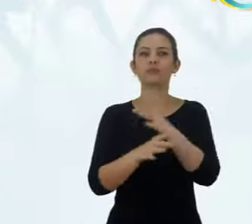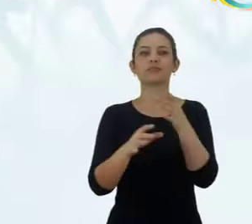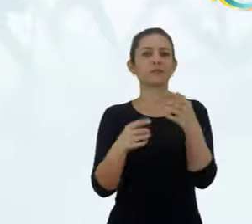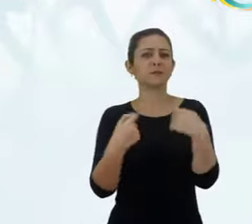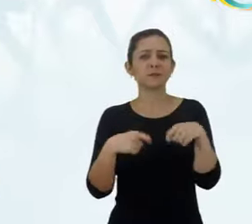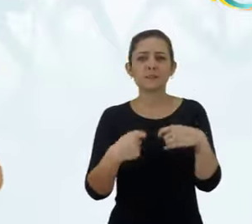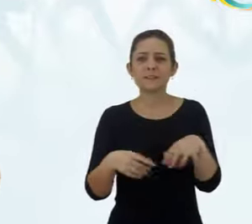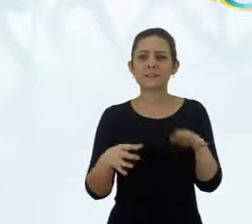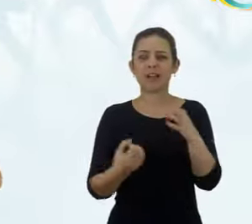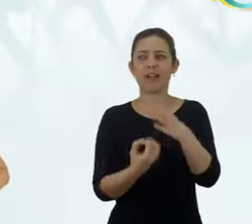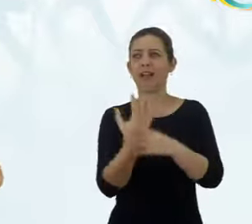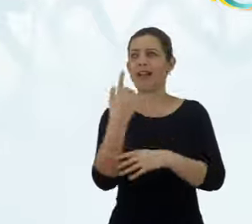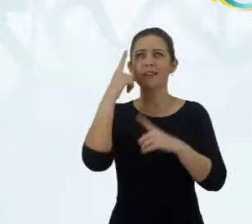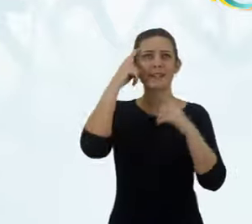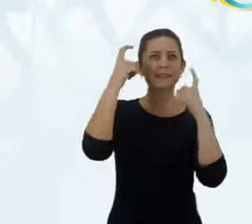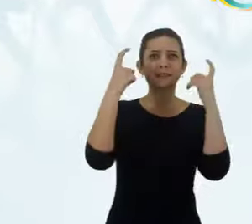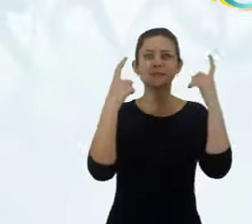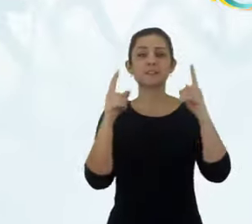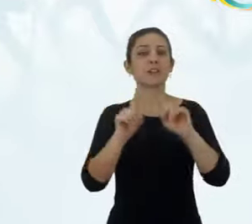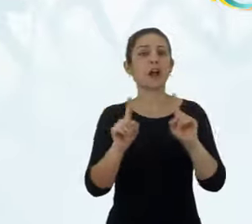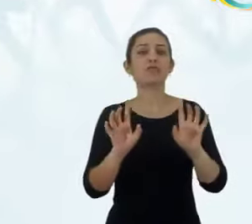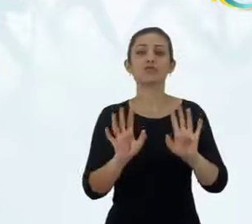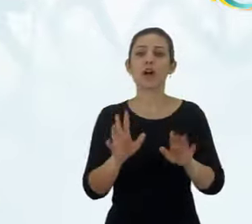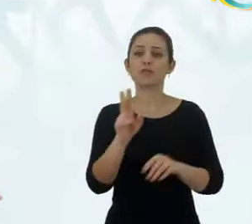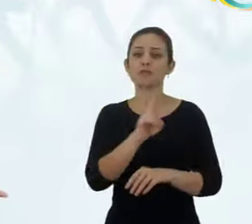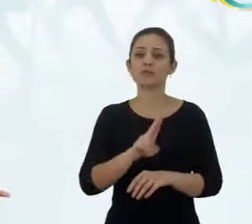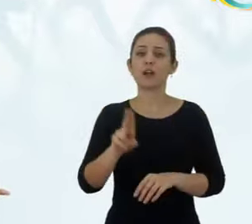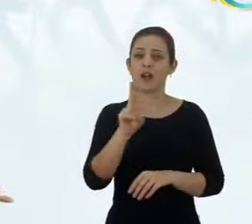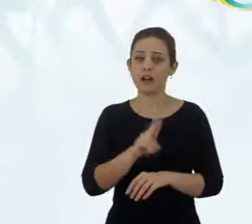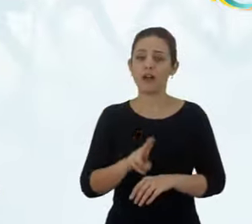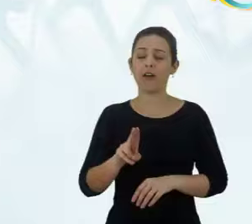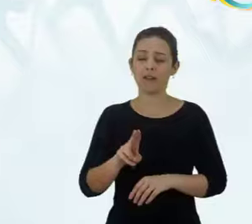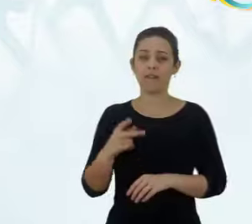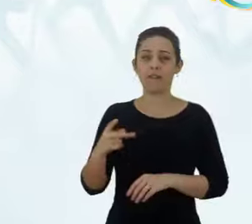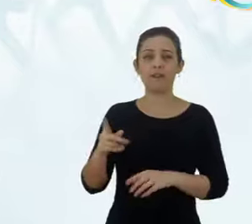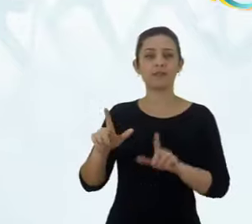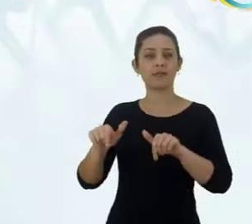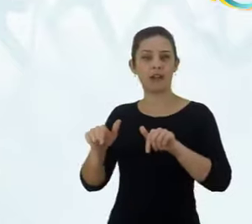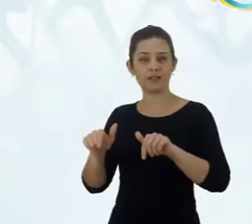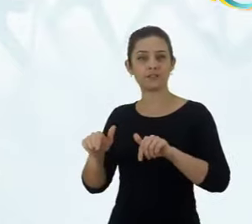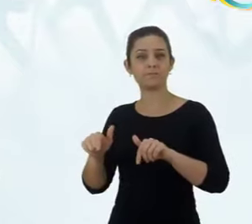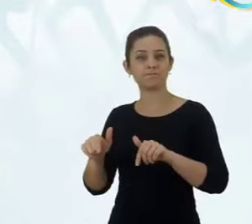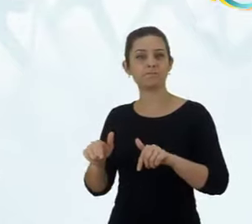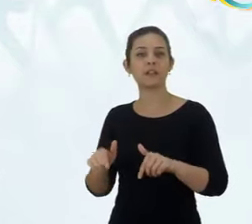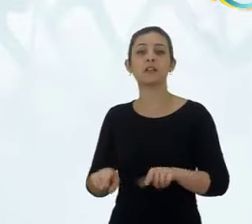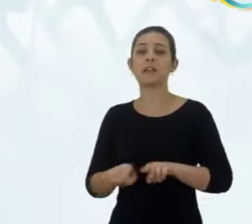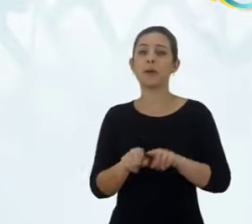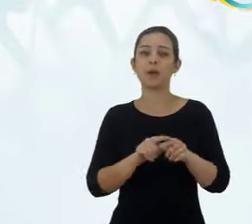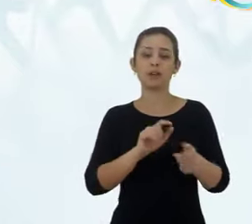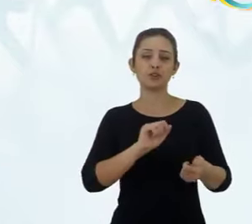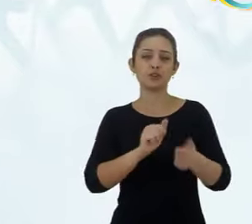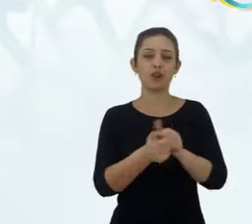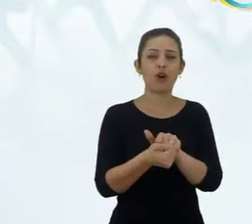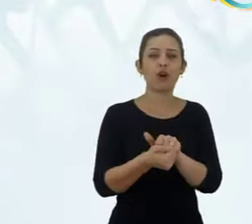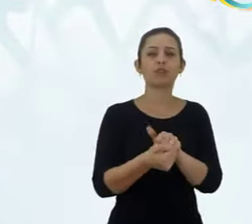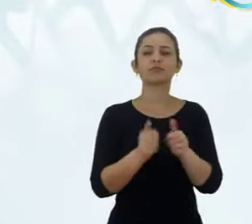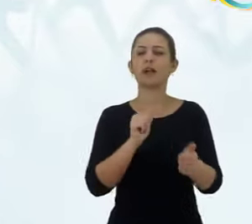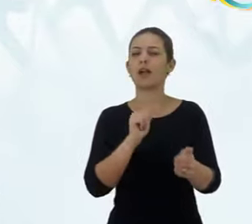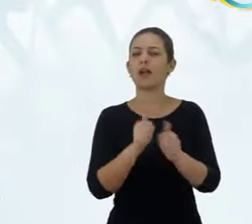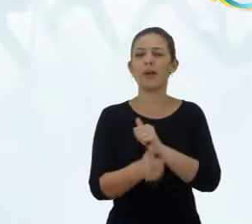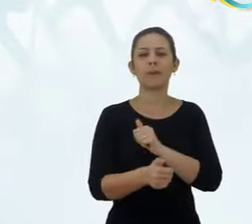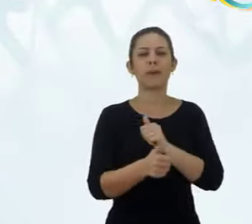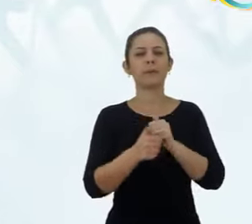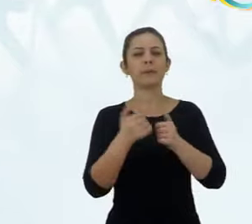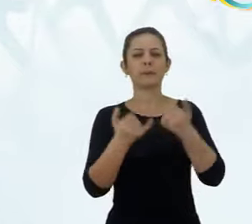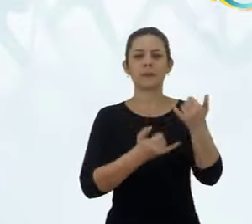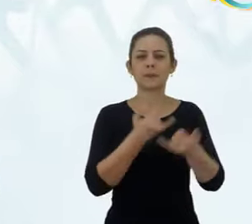prontas, né, que você nem precisa estar criando, que você já pode estar usando como recursos dentro da sala de aula. E jogos. Tem